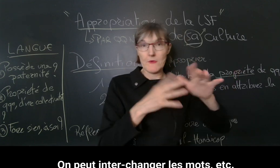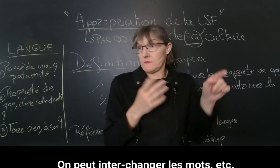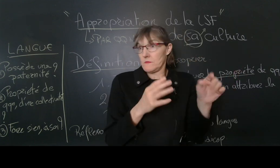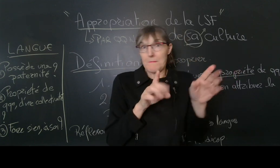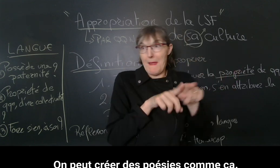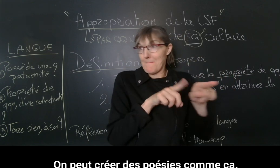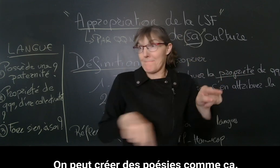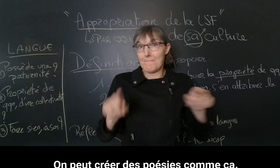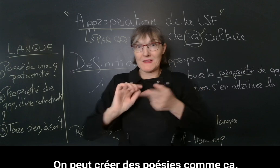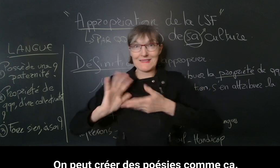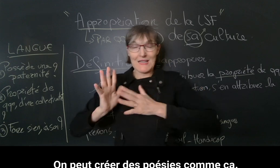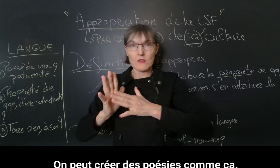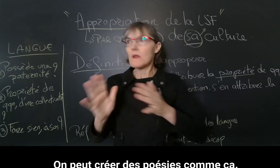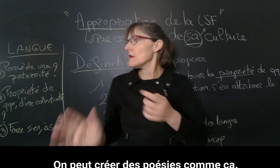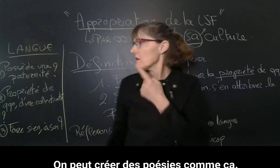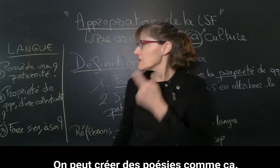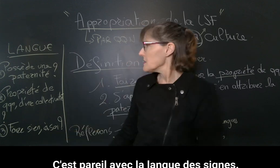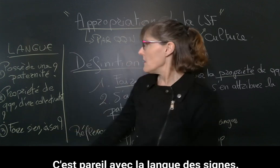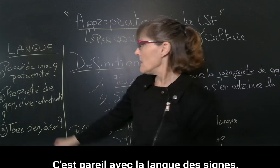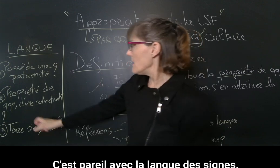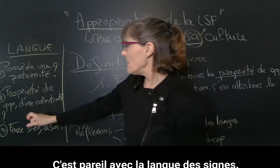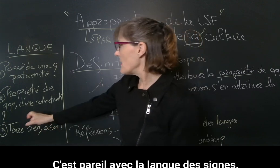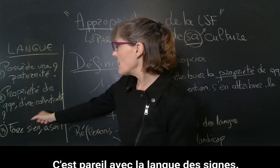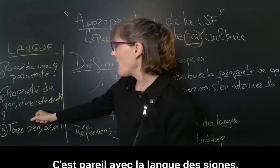on peut on peut créer des poésies comme ça c'est pareil avec la langue des